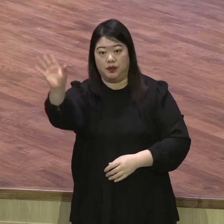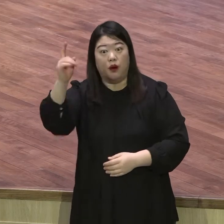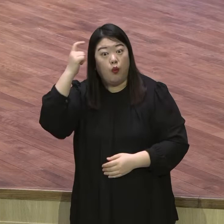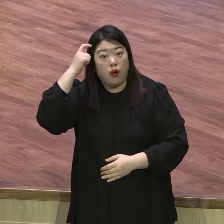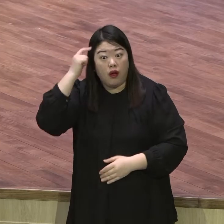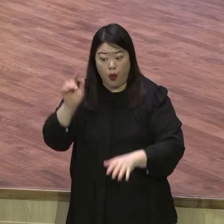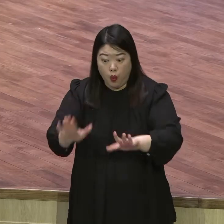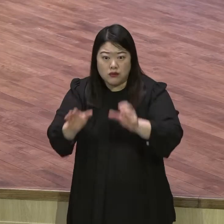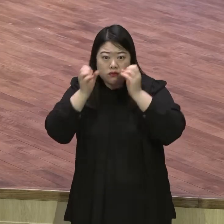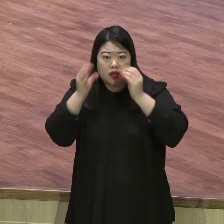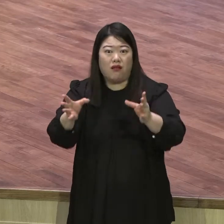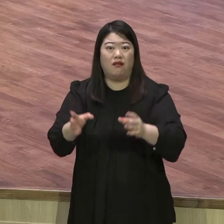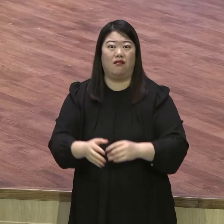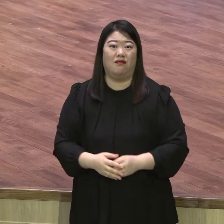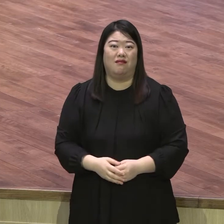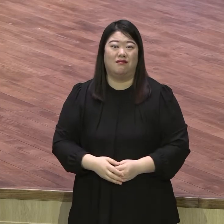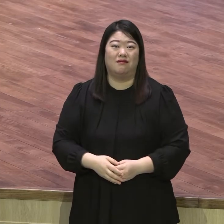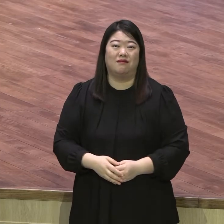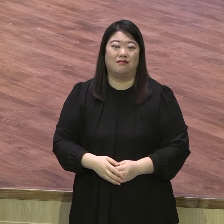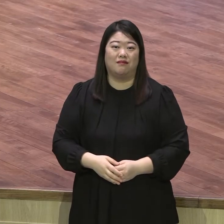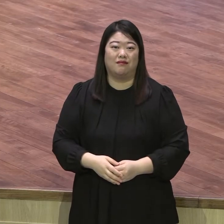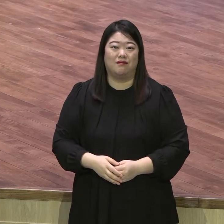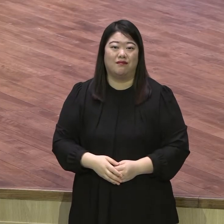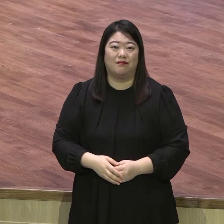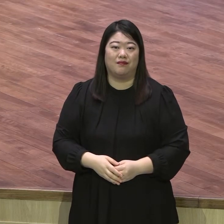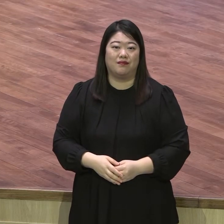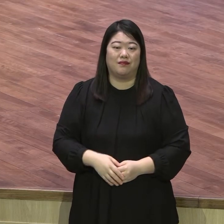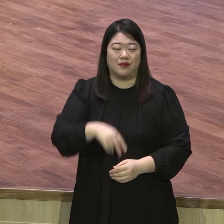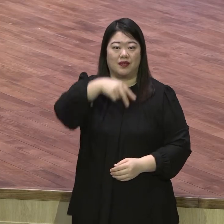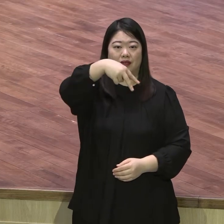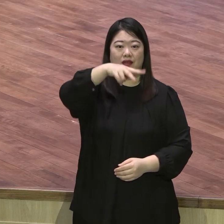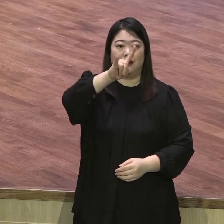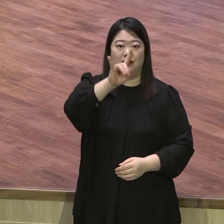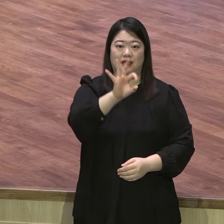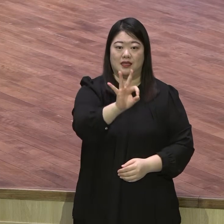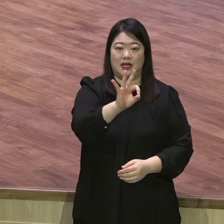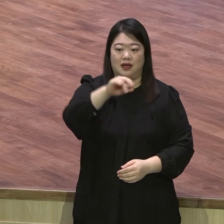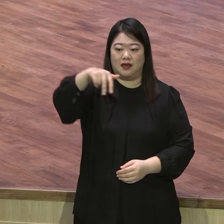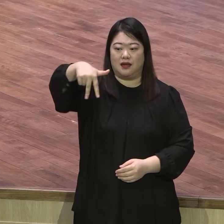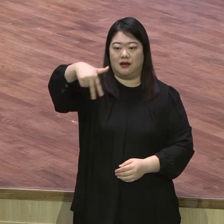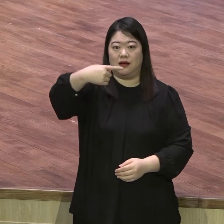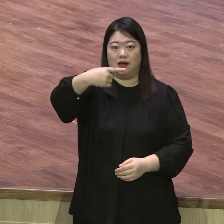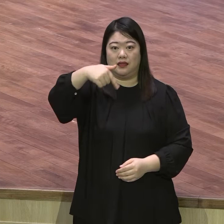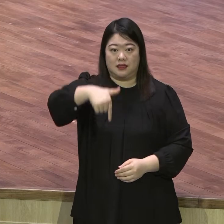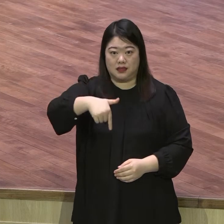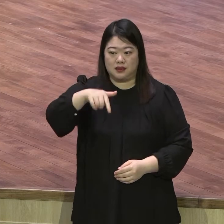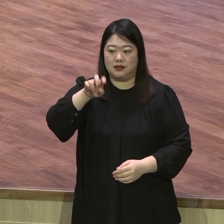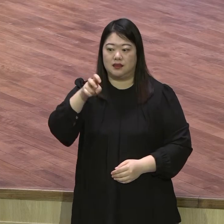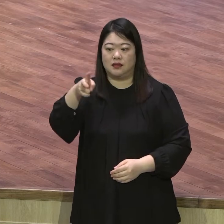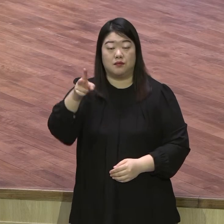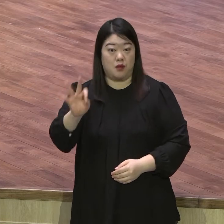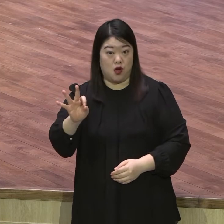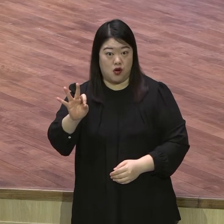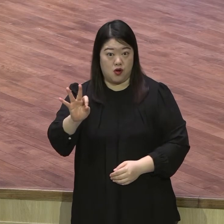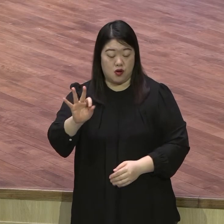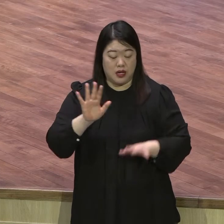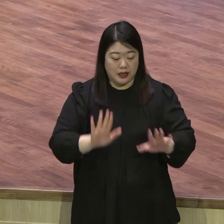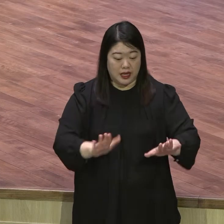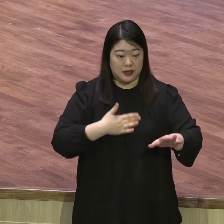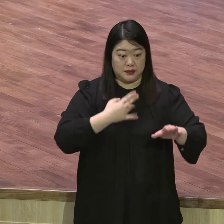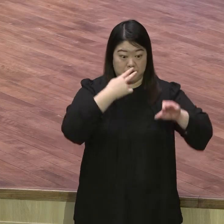새로운 피조물이다. 그 생증명. 오늘 살아있다는 것이 새로운 사명이었다는 증거.